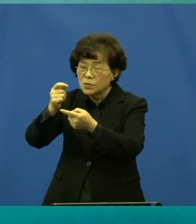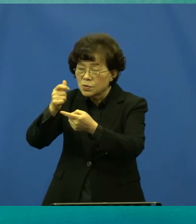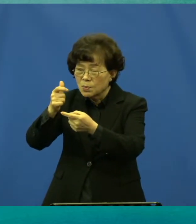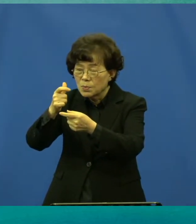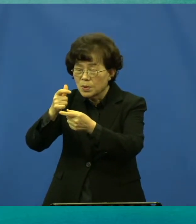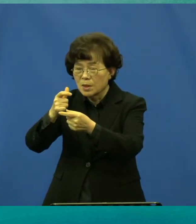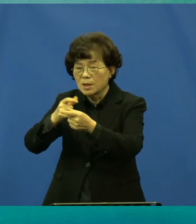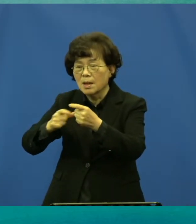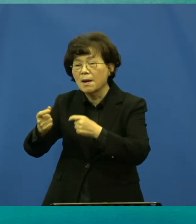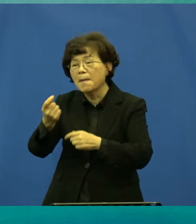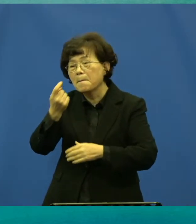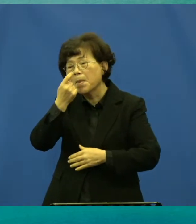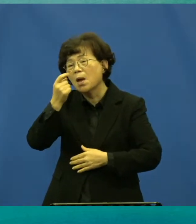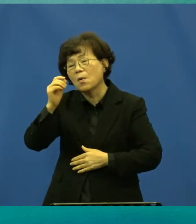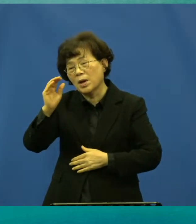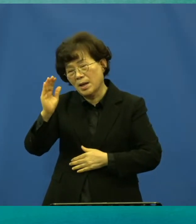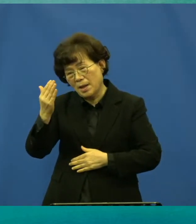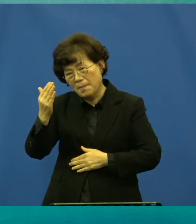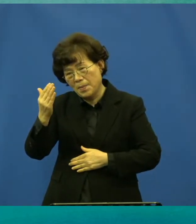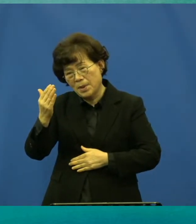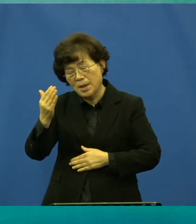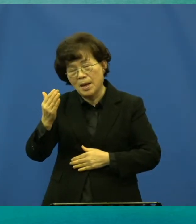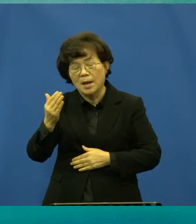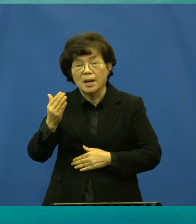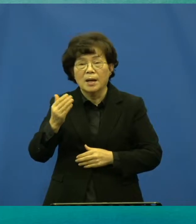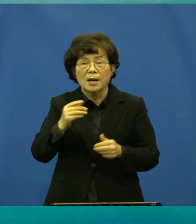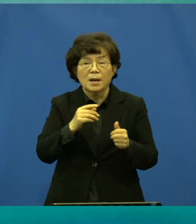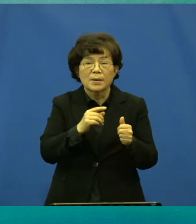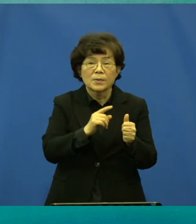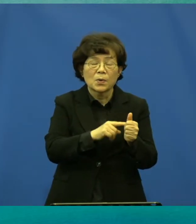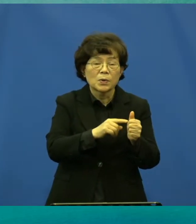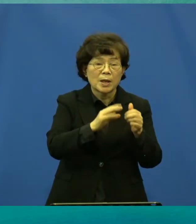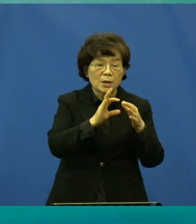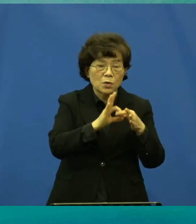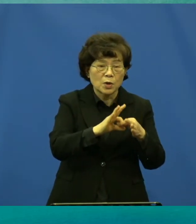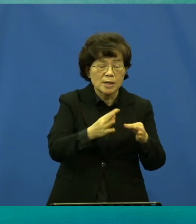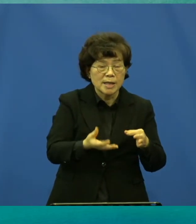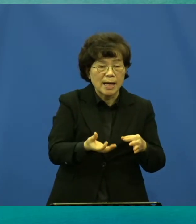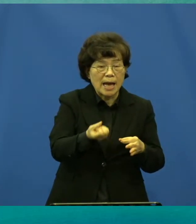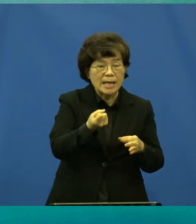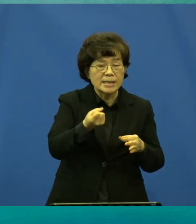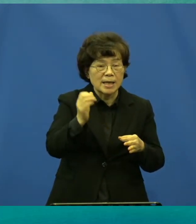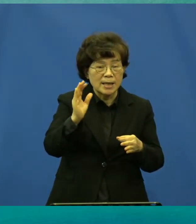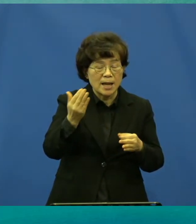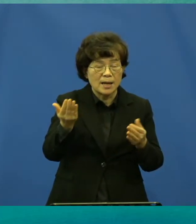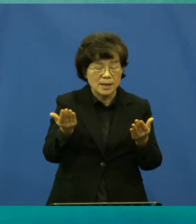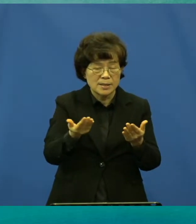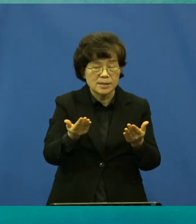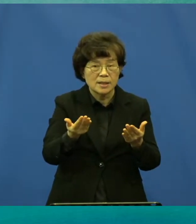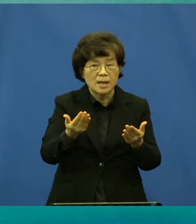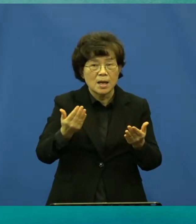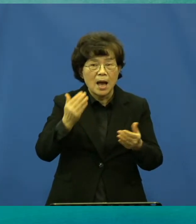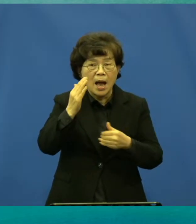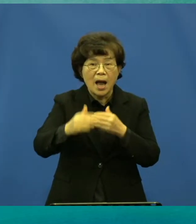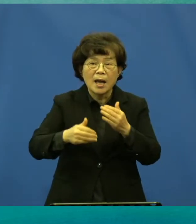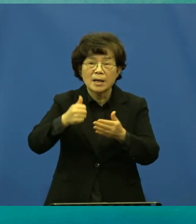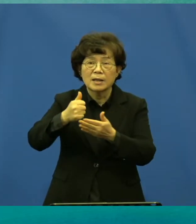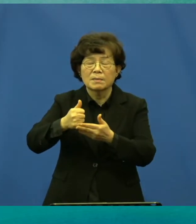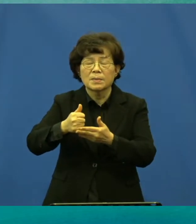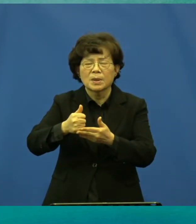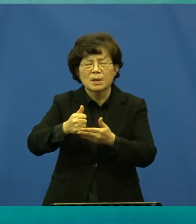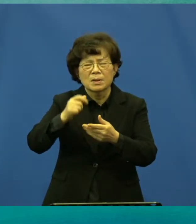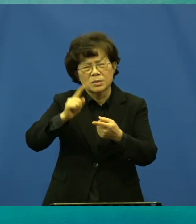됩니다. 이 요나서를 통하여 우리가 가져야 되는 것은 우리는 하나님을 모른다는